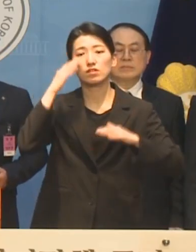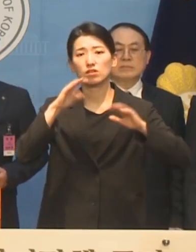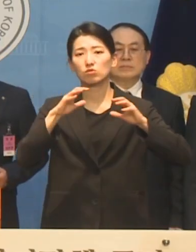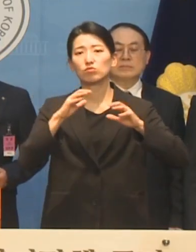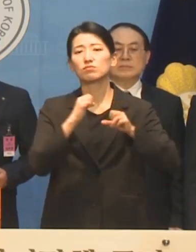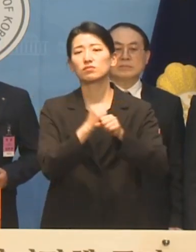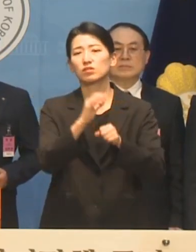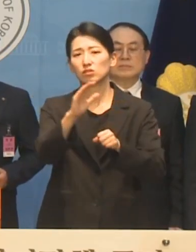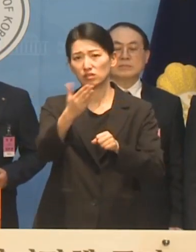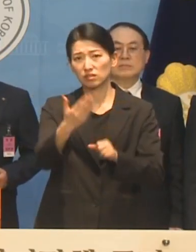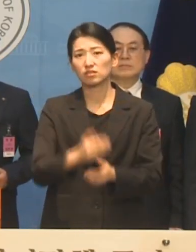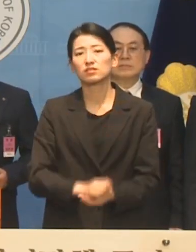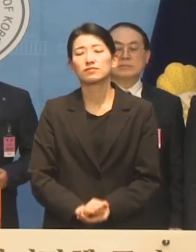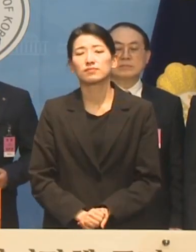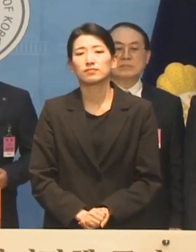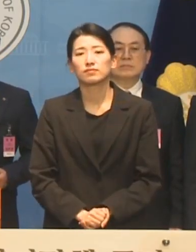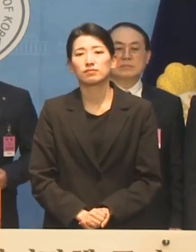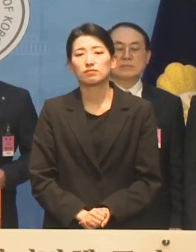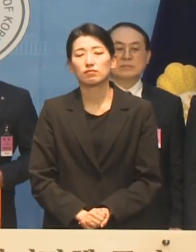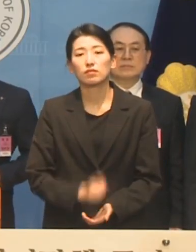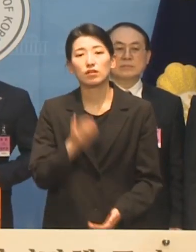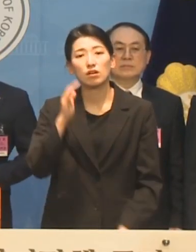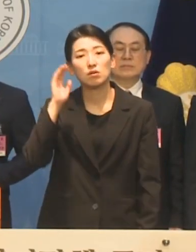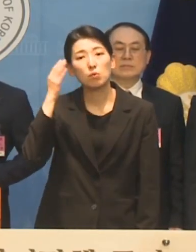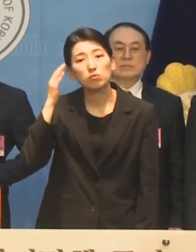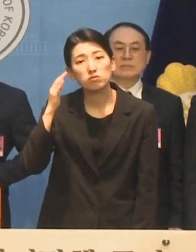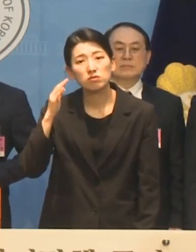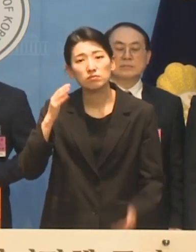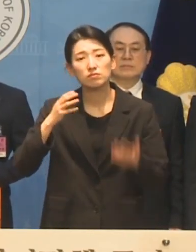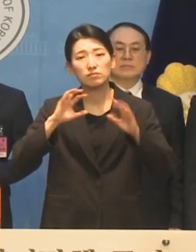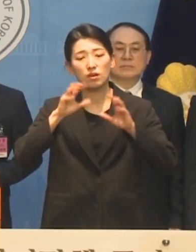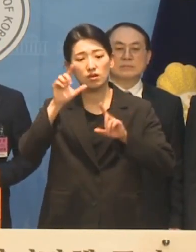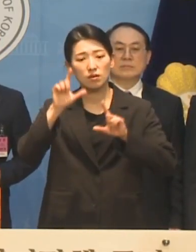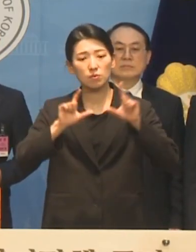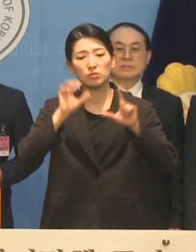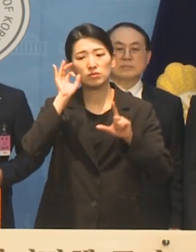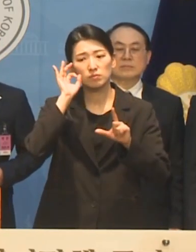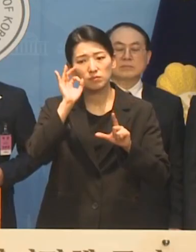그런데 자금의 이 나라를 보면 어떻습니까?